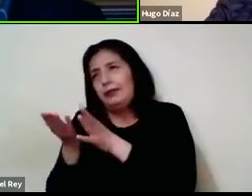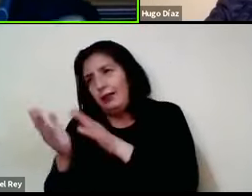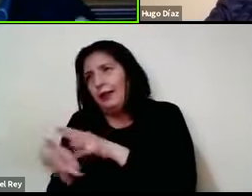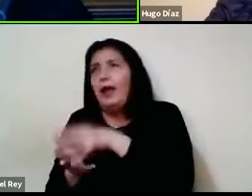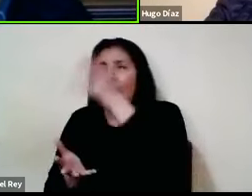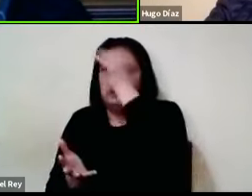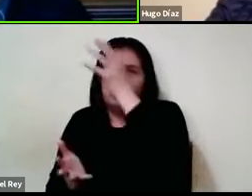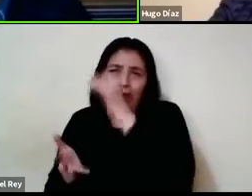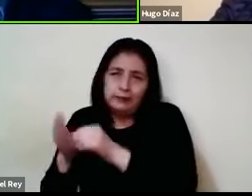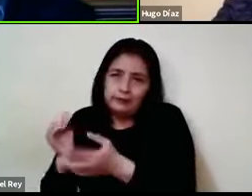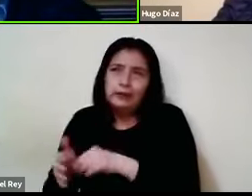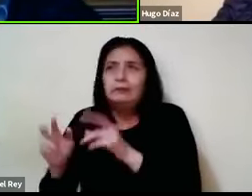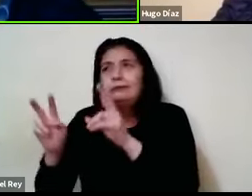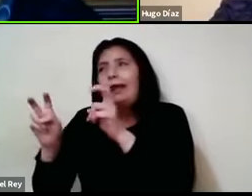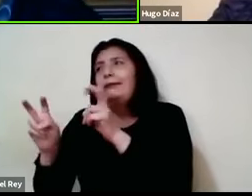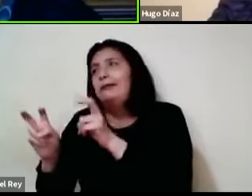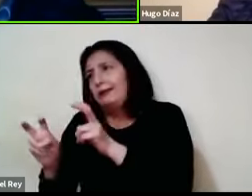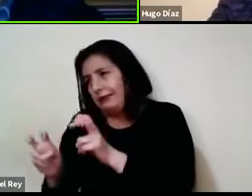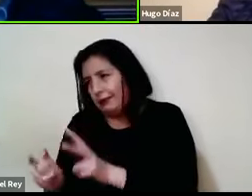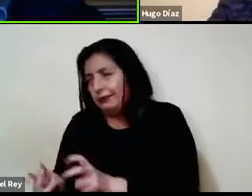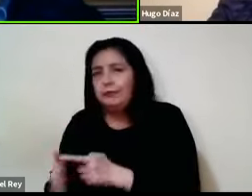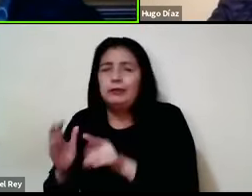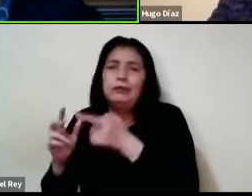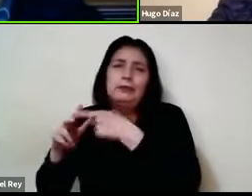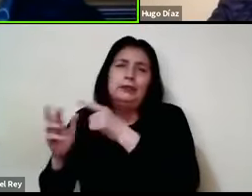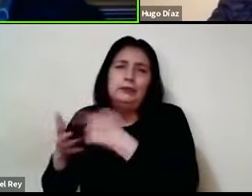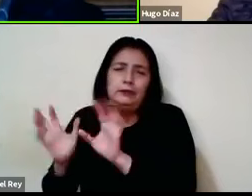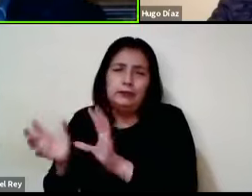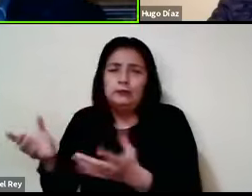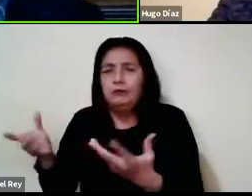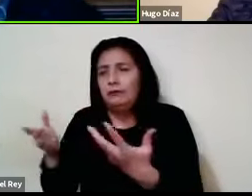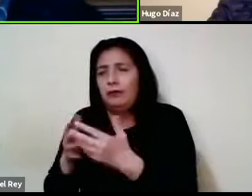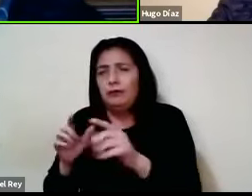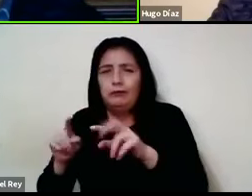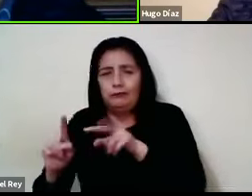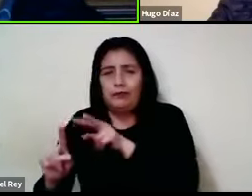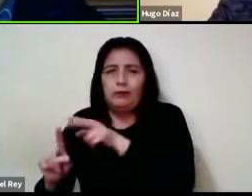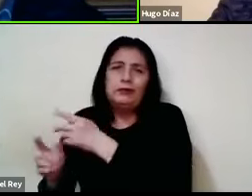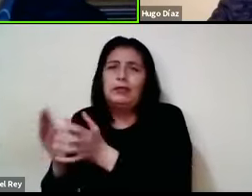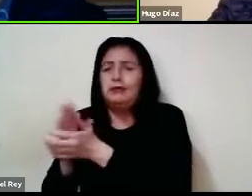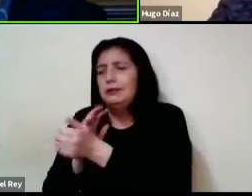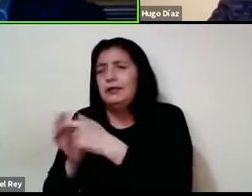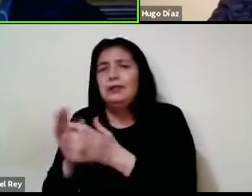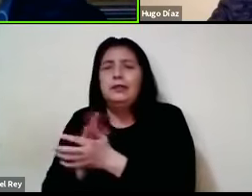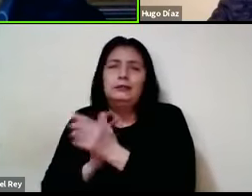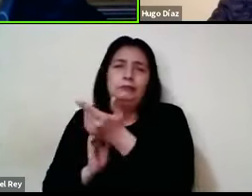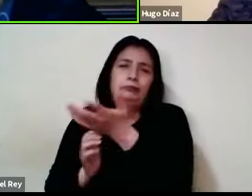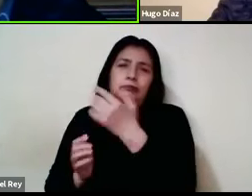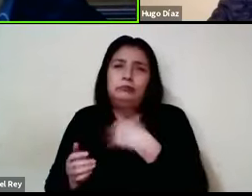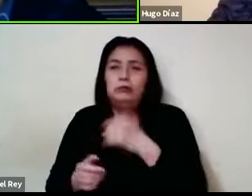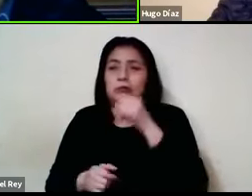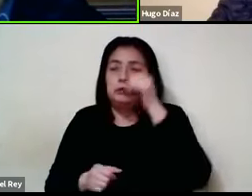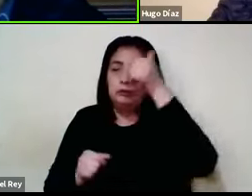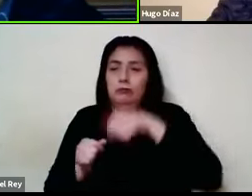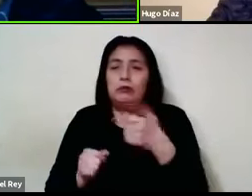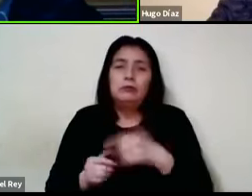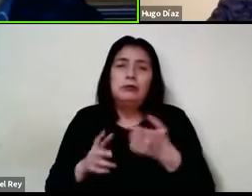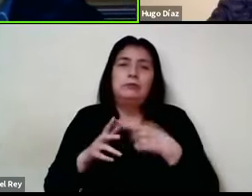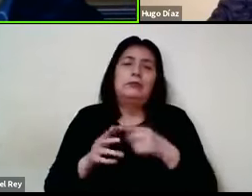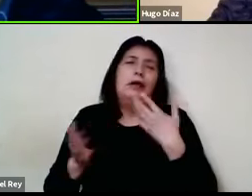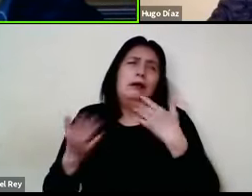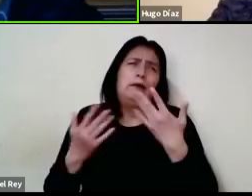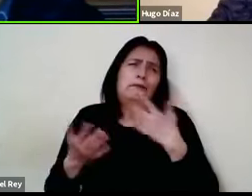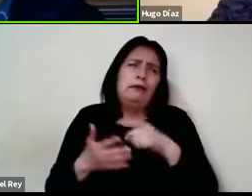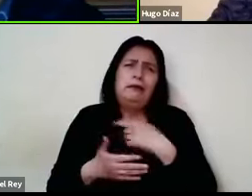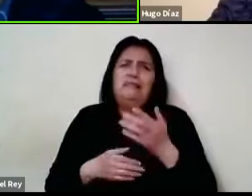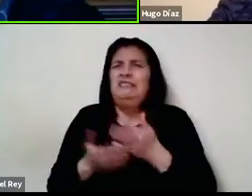tienen un montón de temas, empezando de articular los enfoques transversales, las competencias, las capacidades. Me acuerdo que hemos empezado a hablar de mapas de